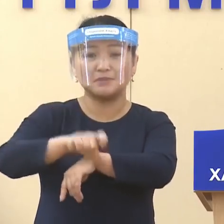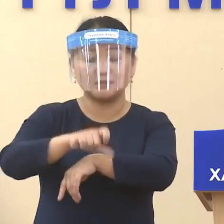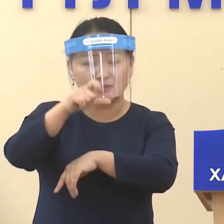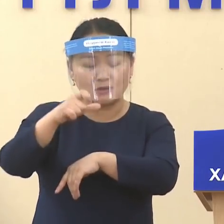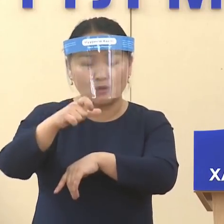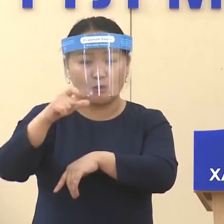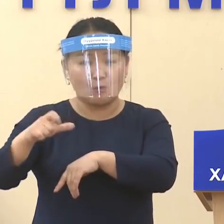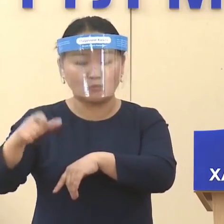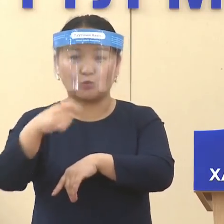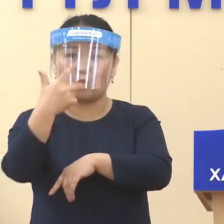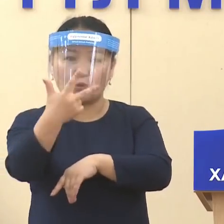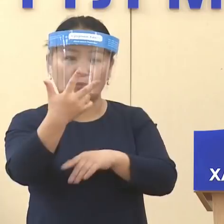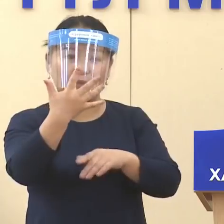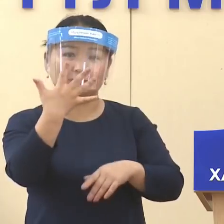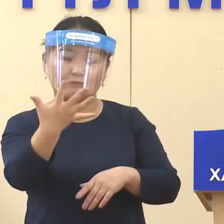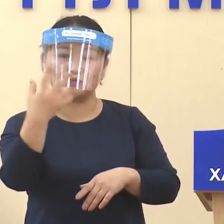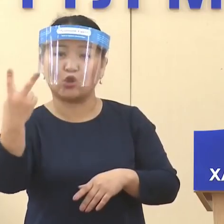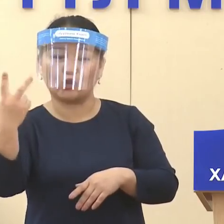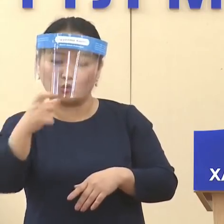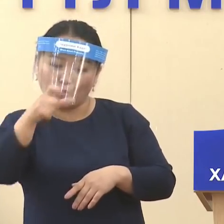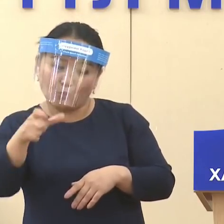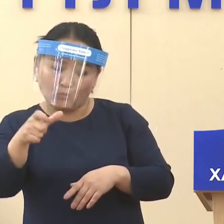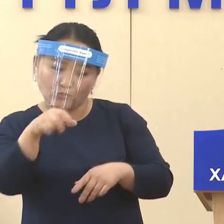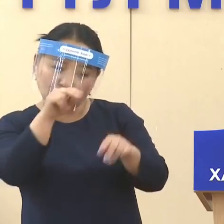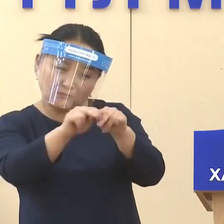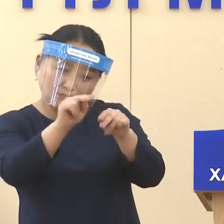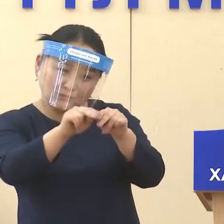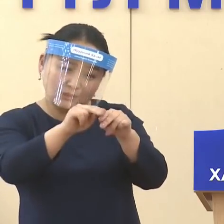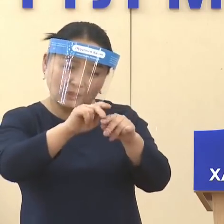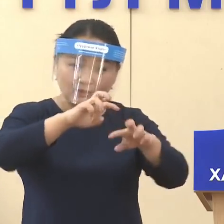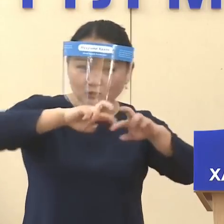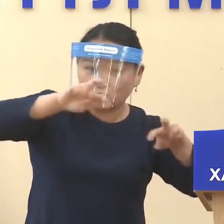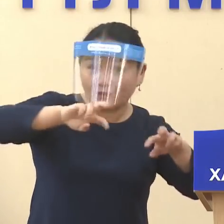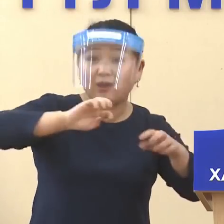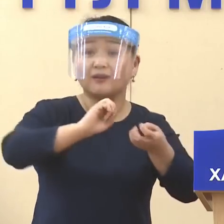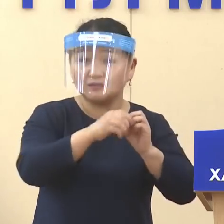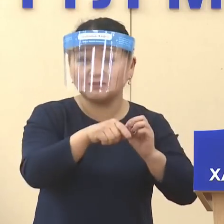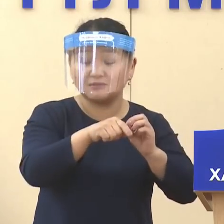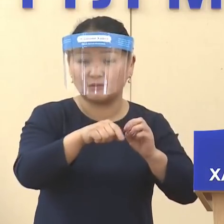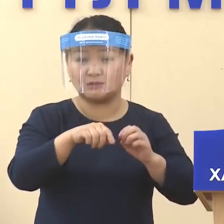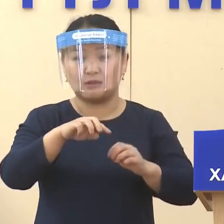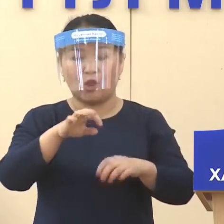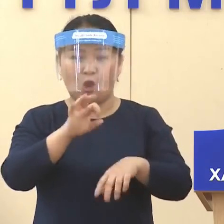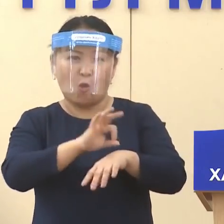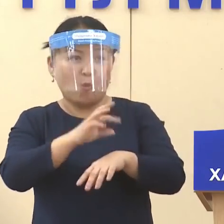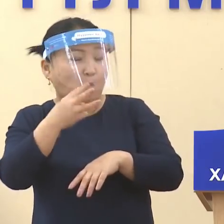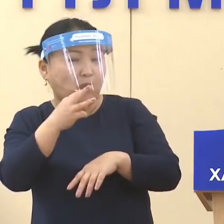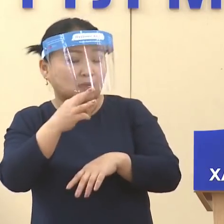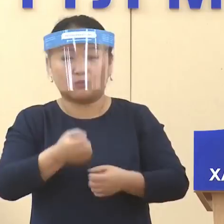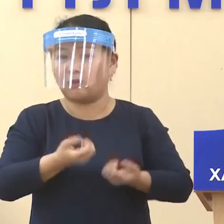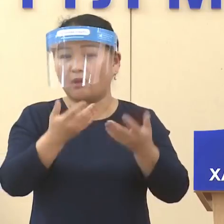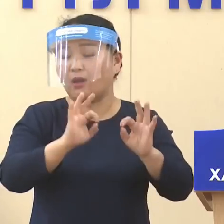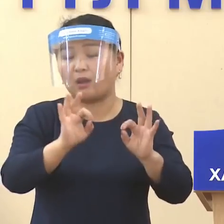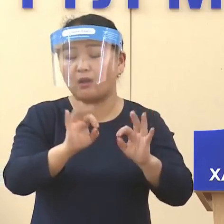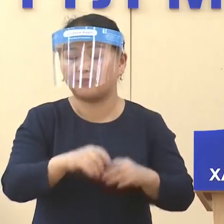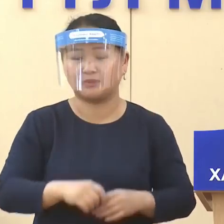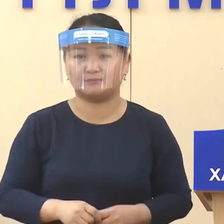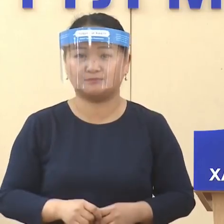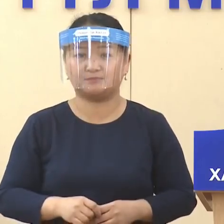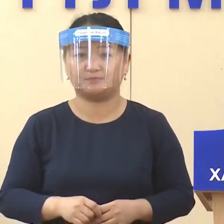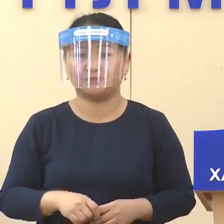хүнд коронавирусын талаарх танд судалгаа хийсэн. За энэ хүмүүс бол шижигтэй тохиолдол илрээгүй байна.